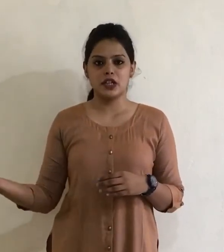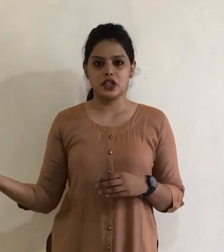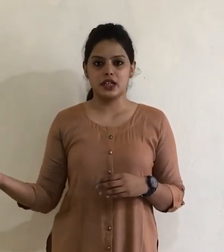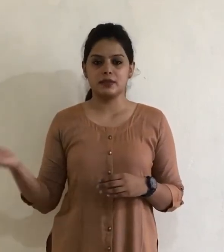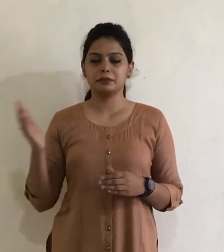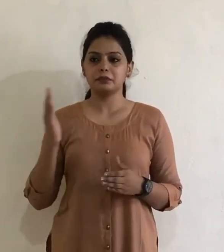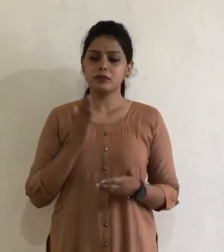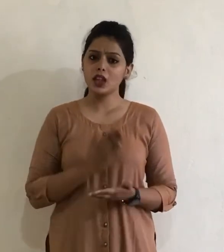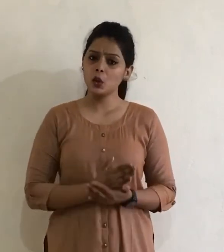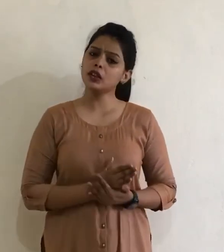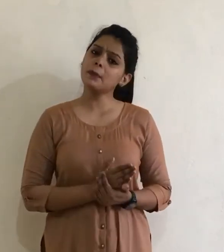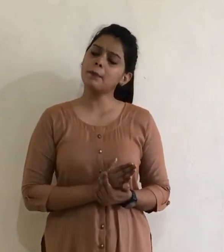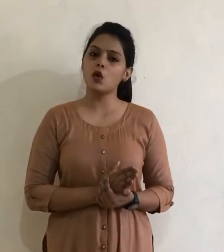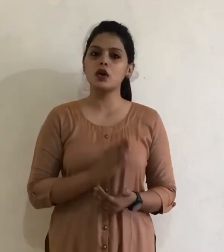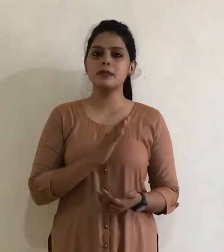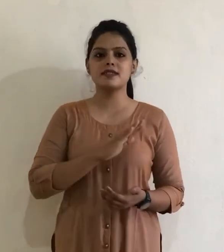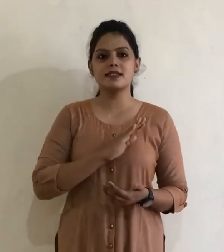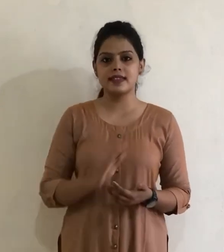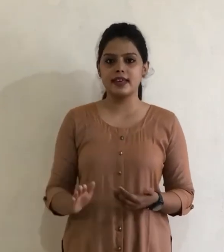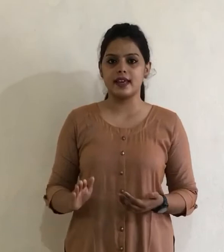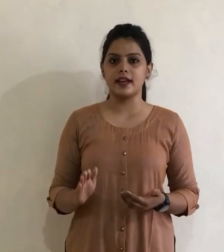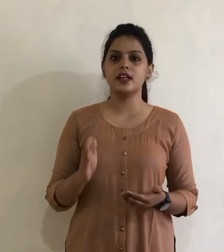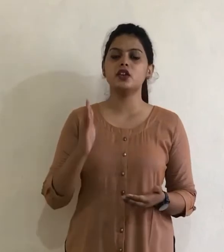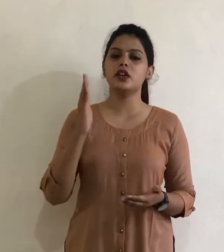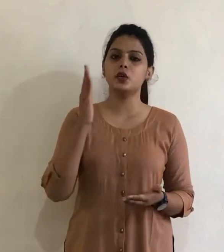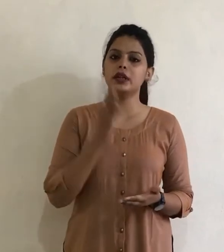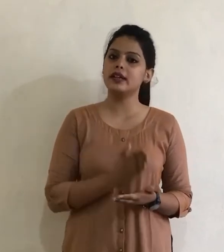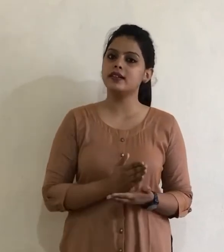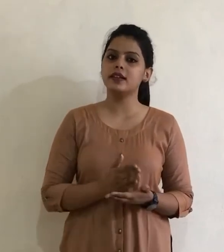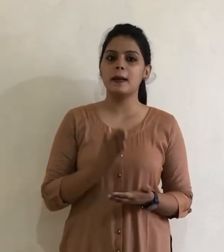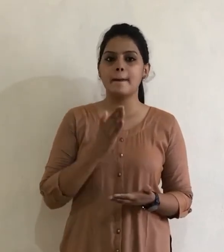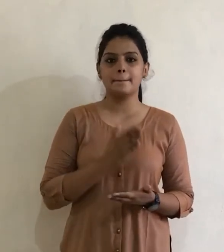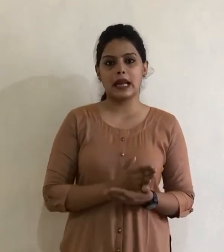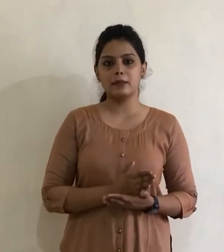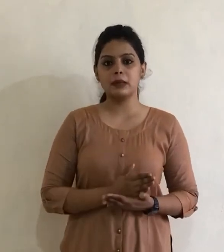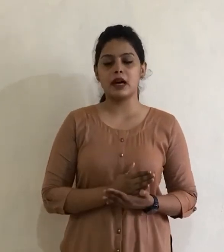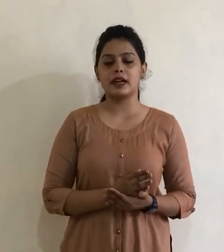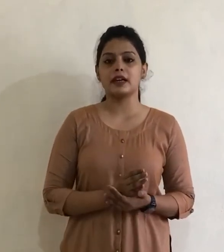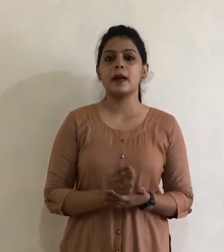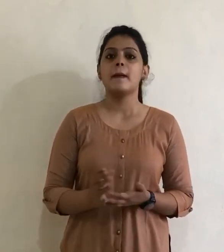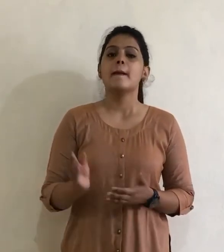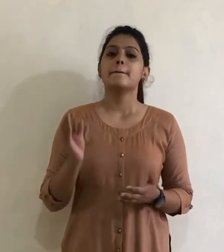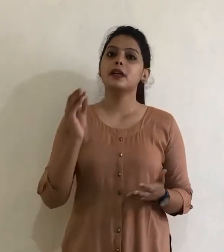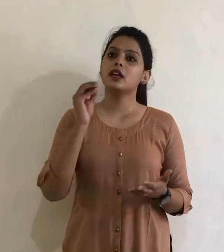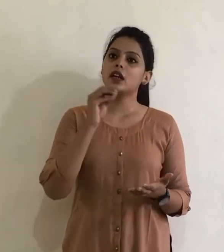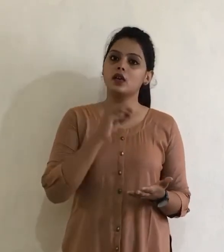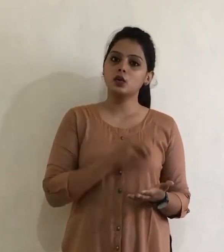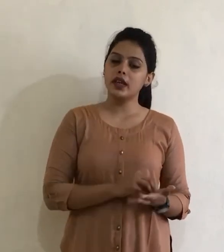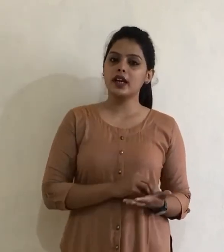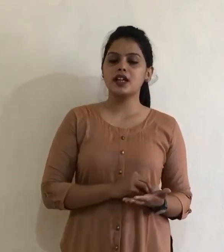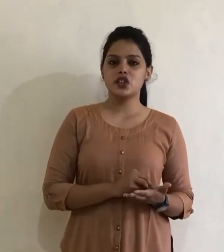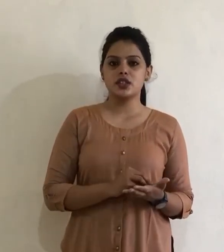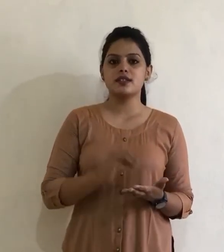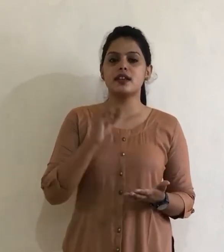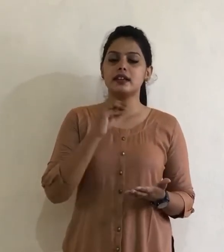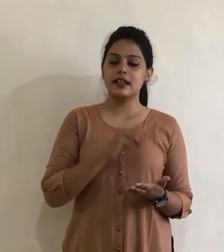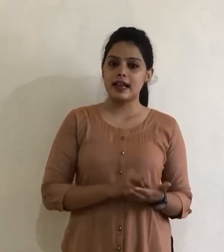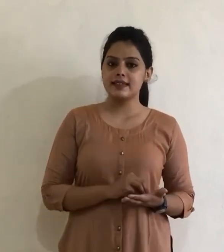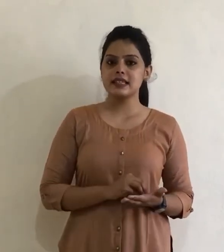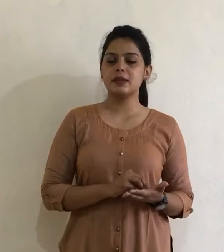बेचेंगे. उनका core business यही है in to deal in the primary market. But उनकी conditions, license मिलने